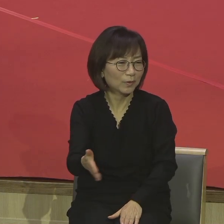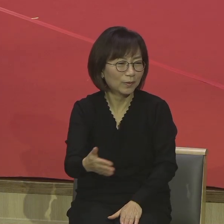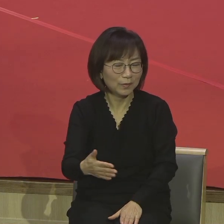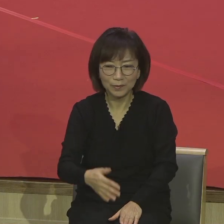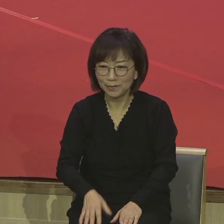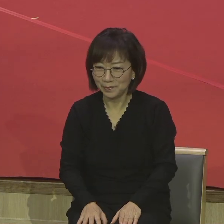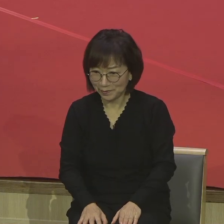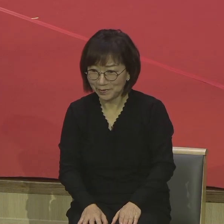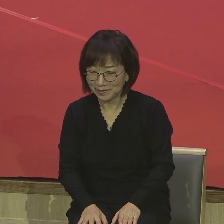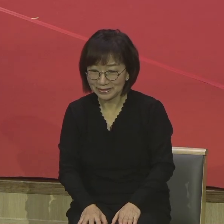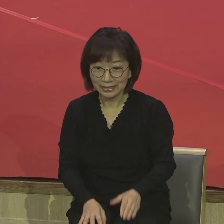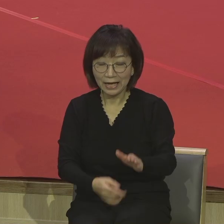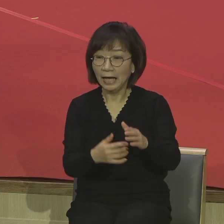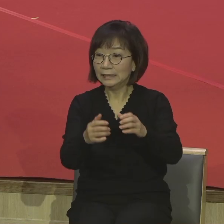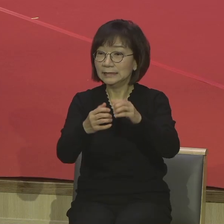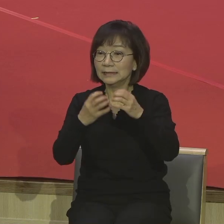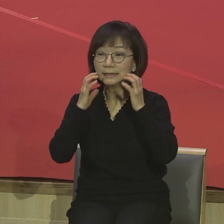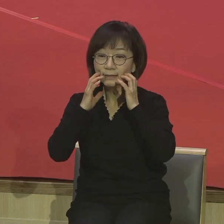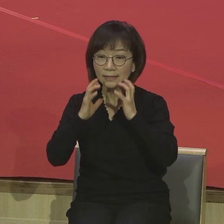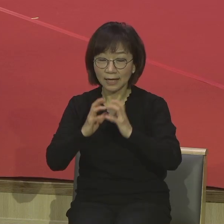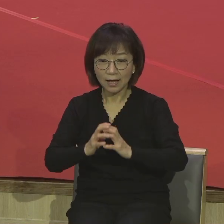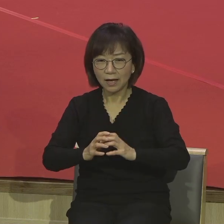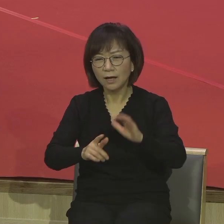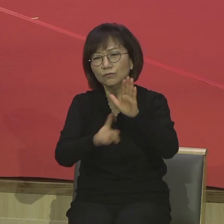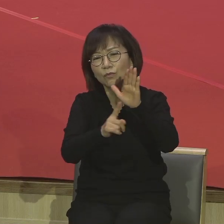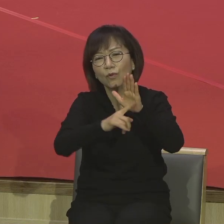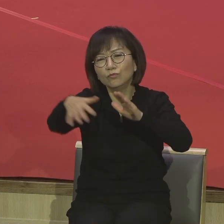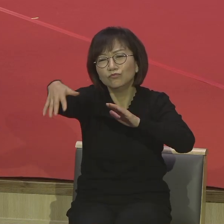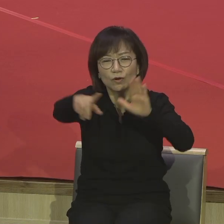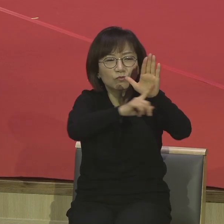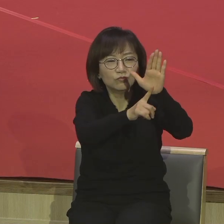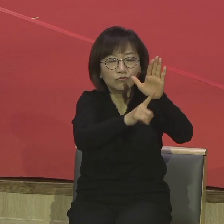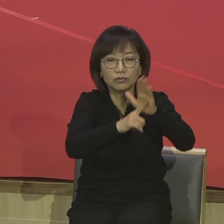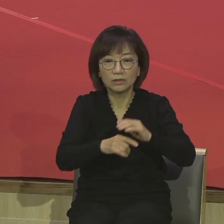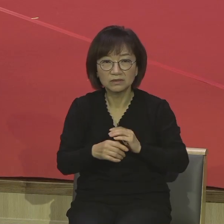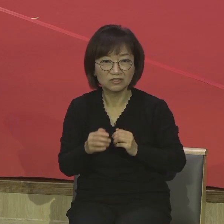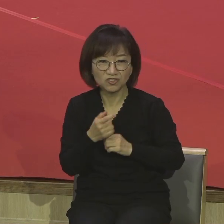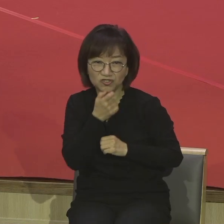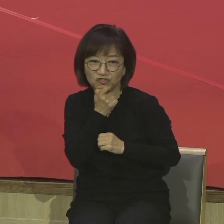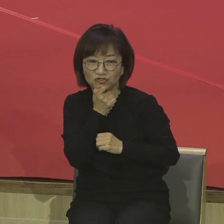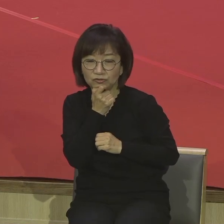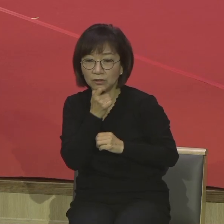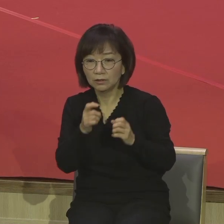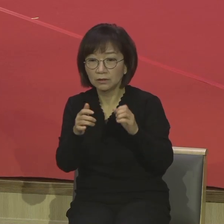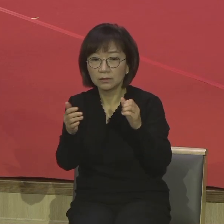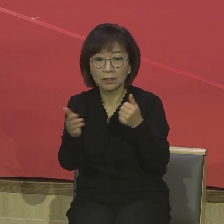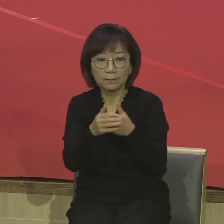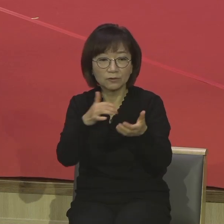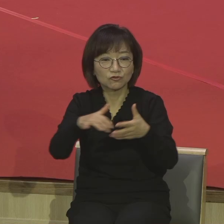모집을 하는데 사람들이 잘 지원을 안 한다 그래요.